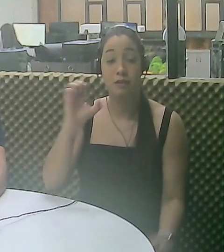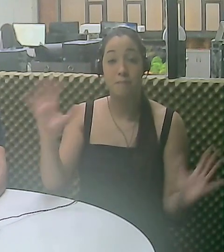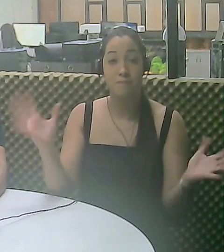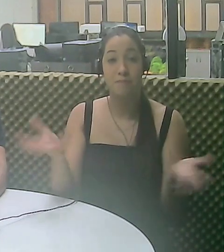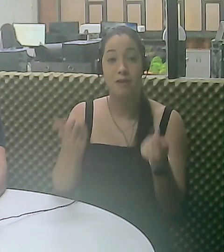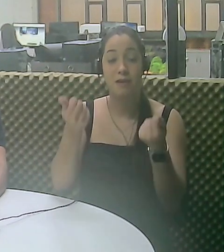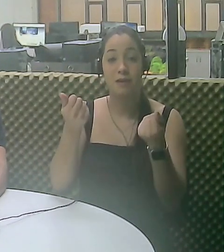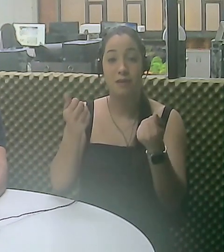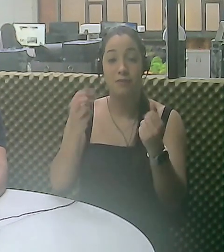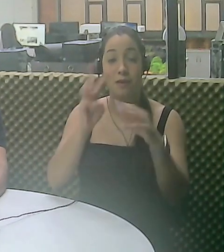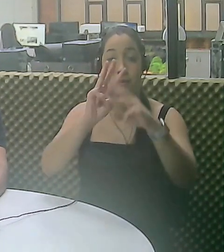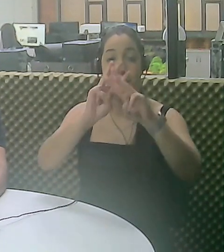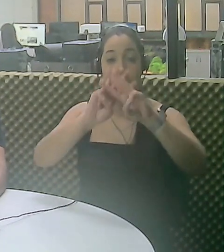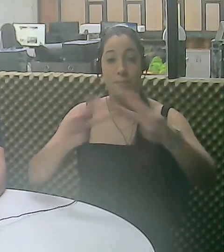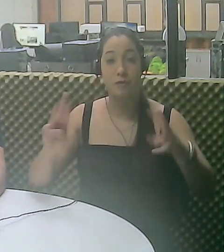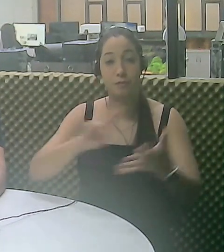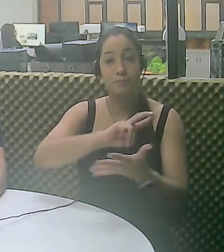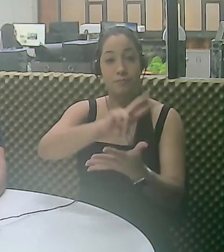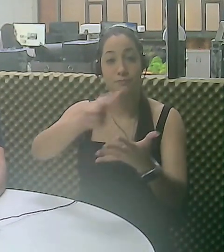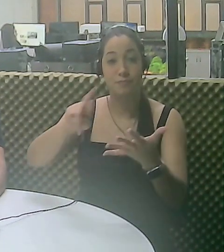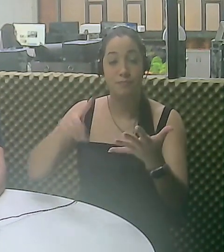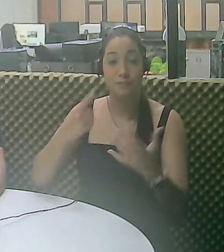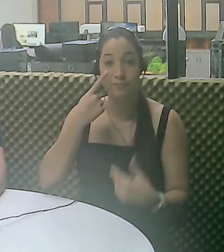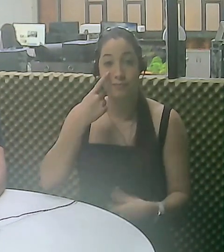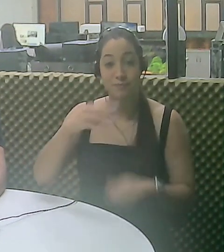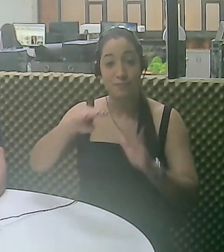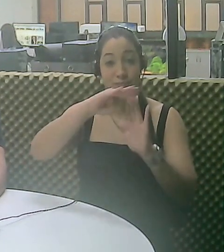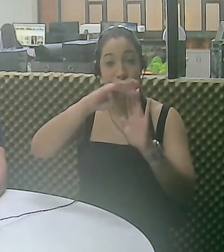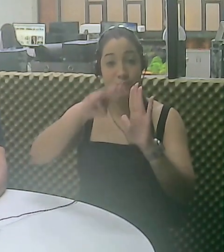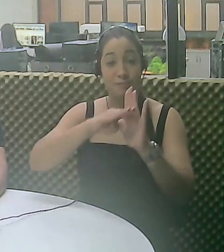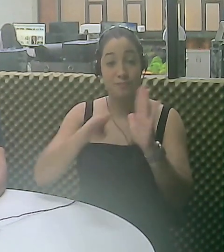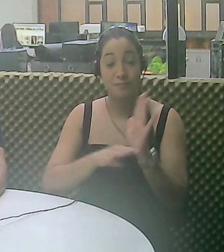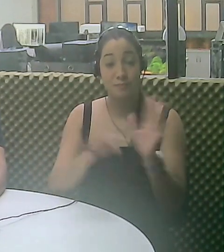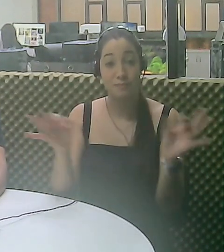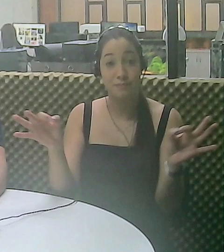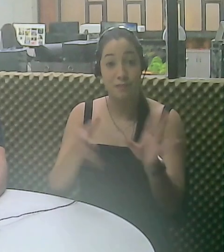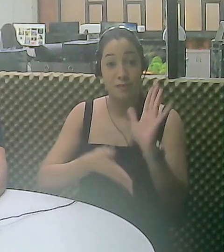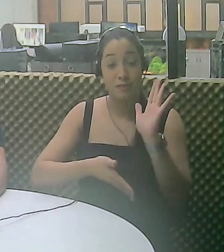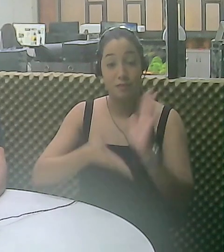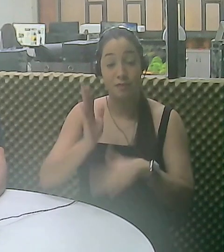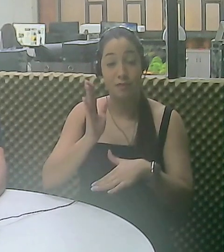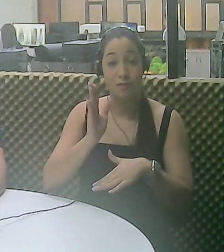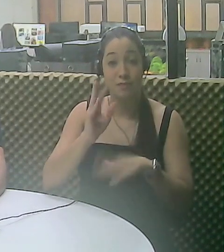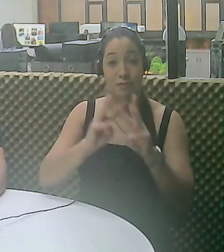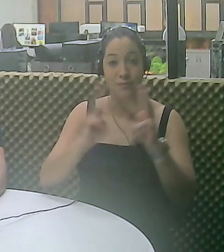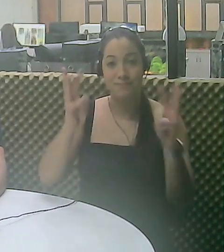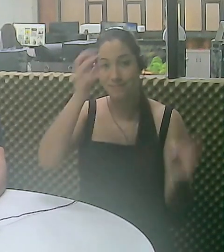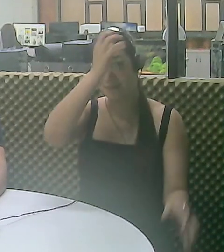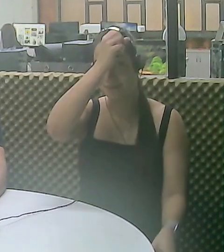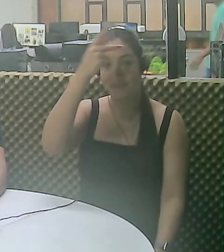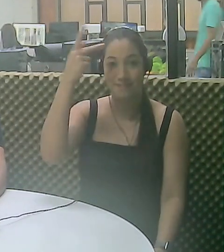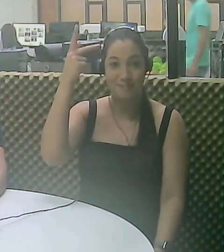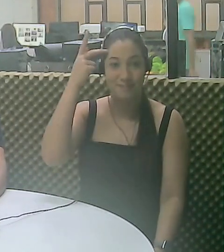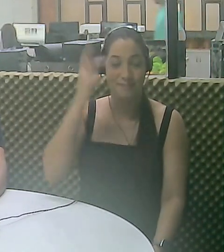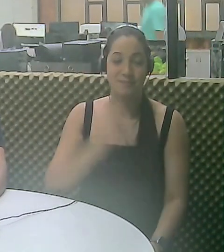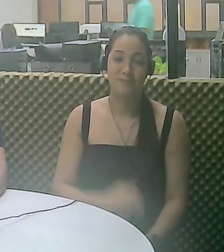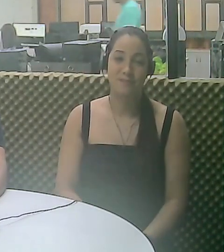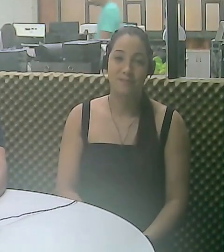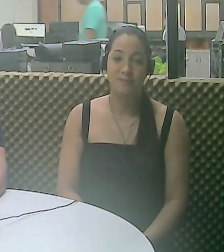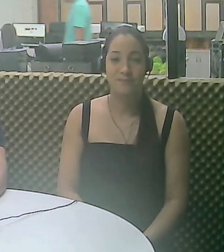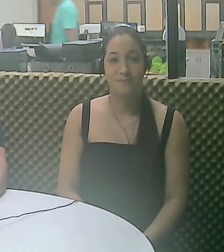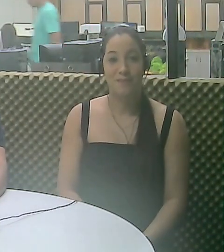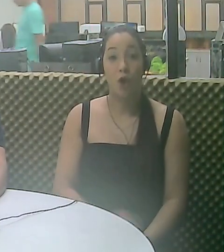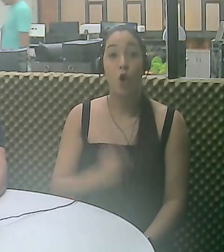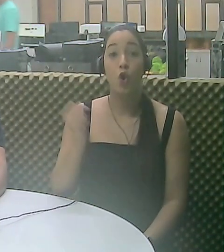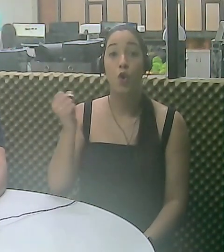Maravilha, Martins, entre outros. Confira a lista completa acessando o portal da Prefeitura. O